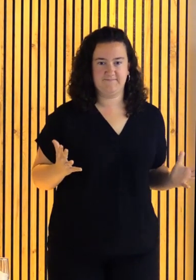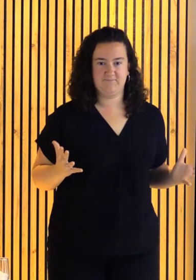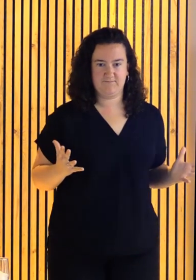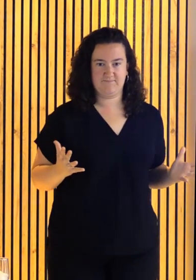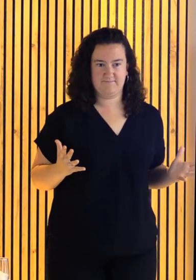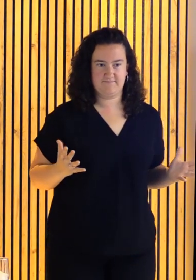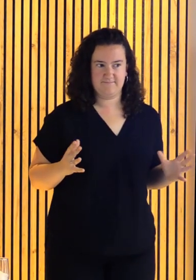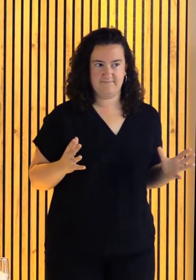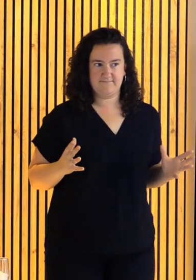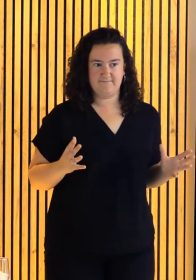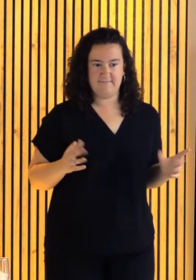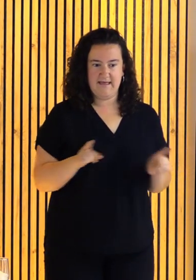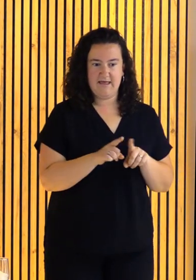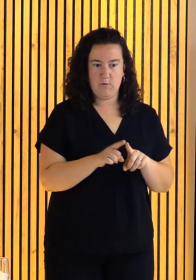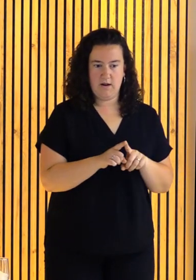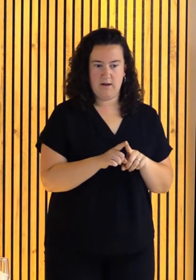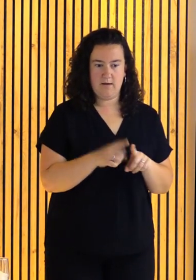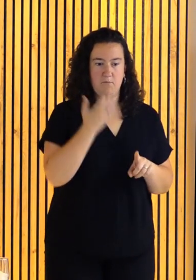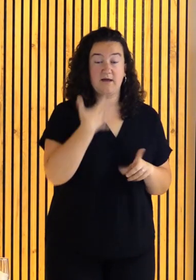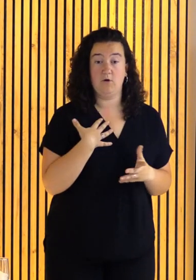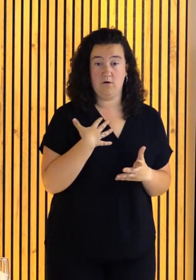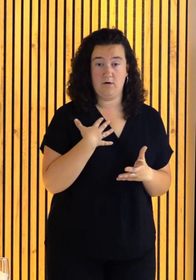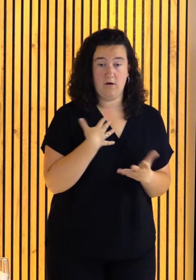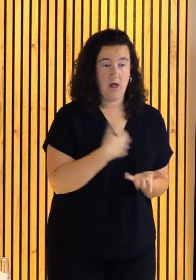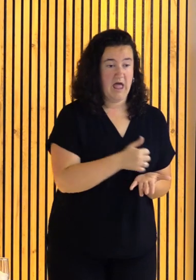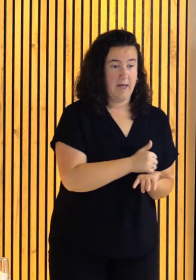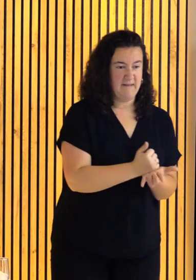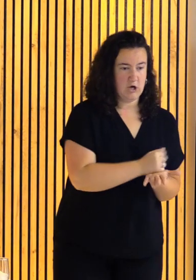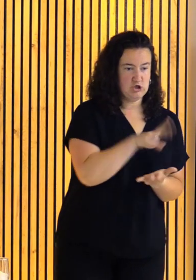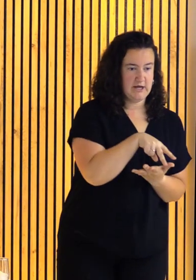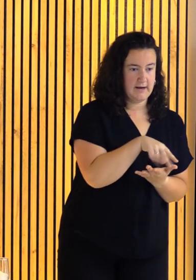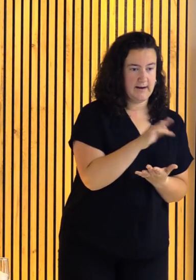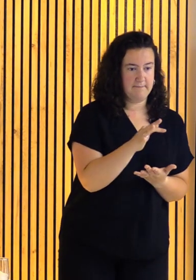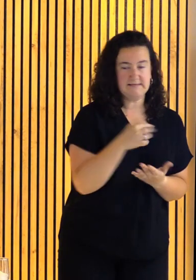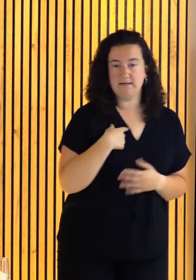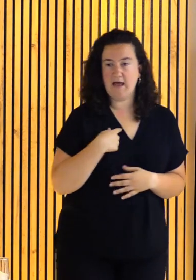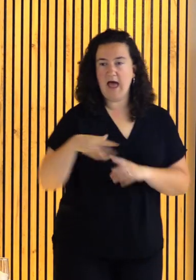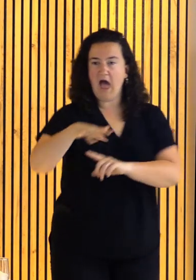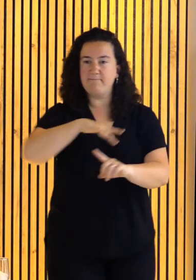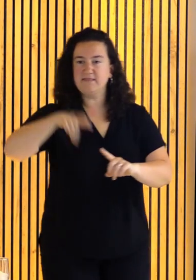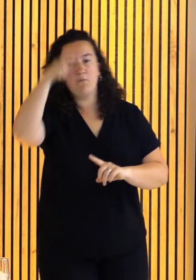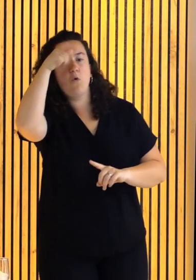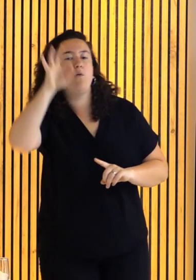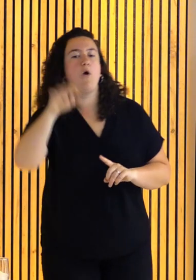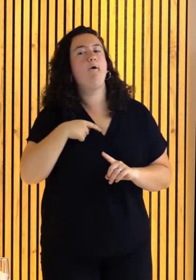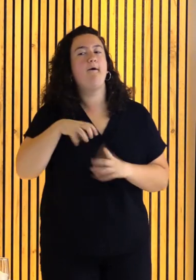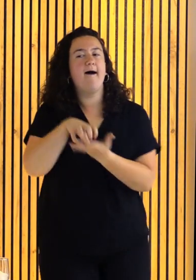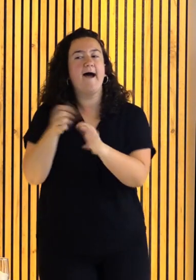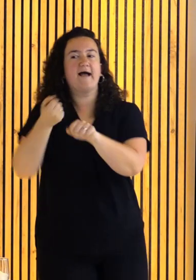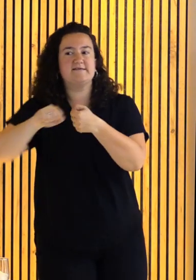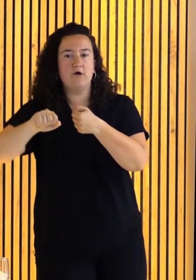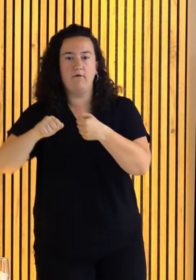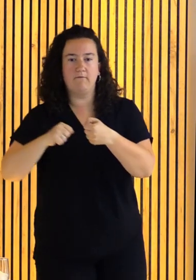kontrajartzen ziren bi mundu ziren maritxu izate adibidez eta herri edo baserri giroa, ez? Orduan, bueno, hor